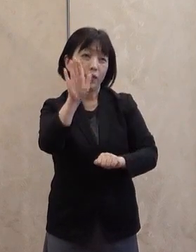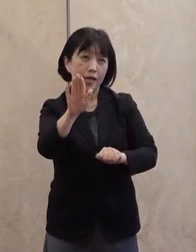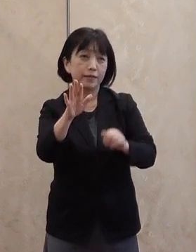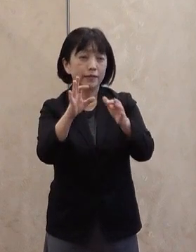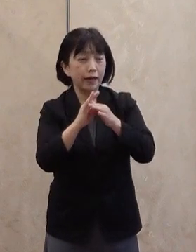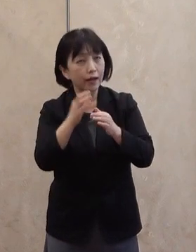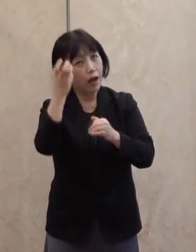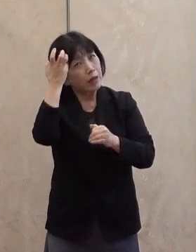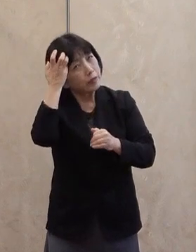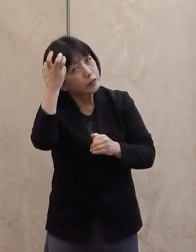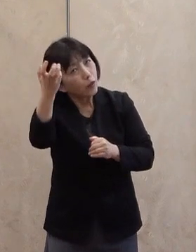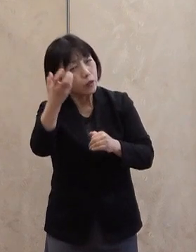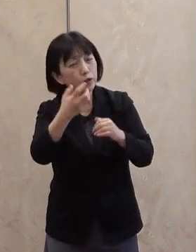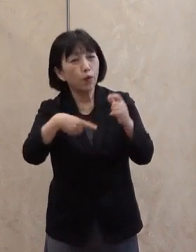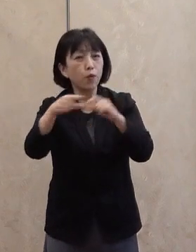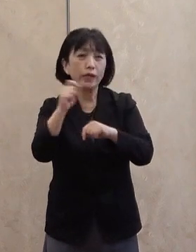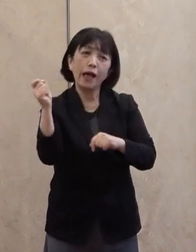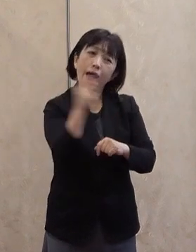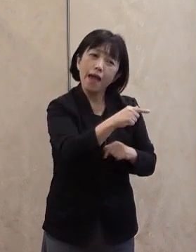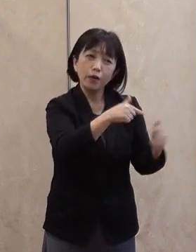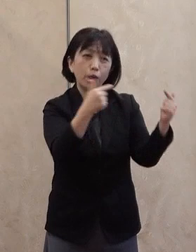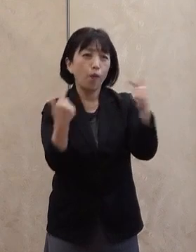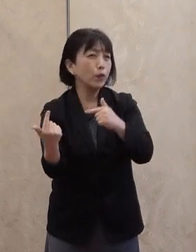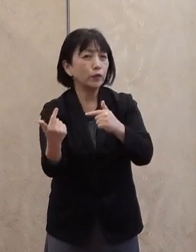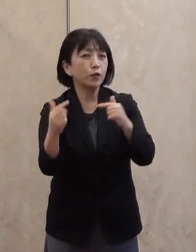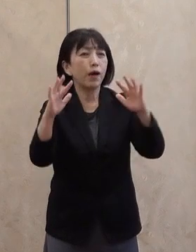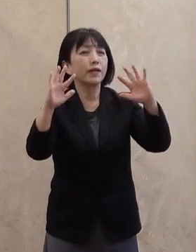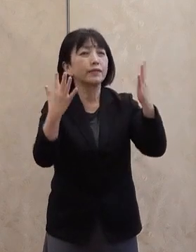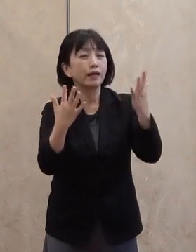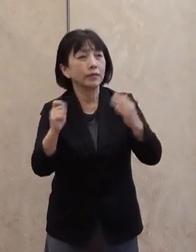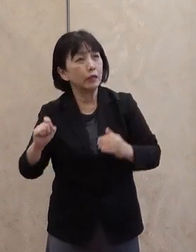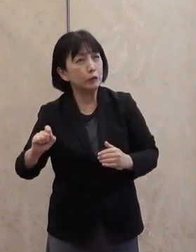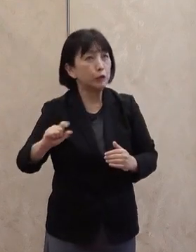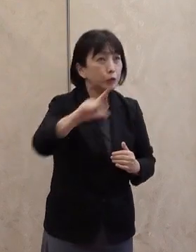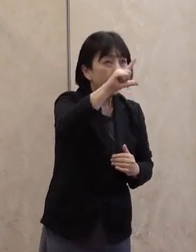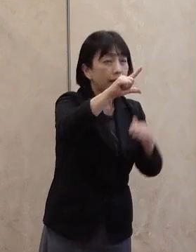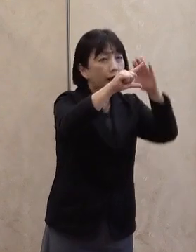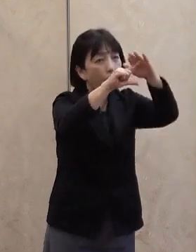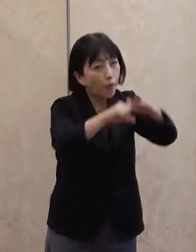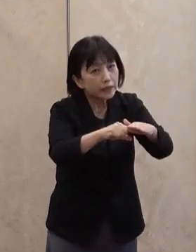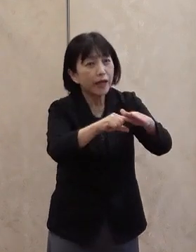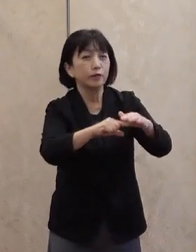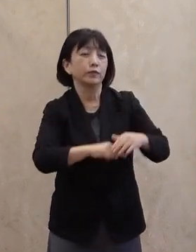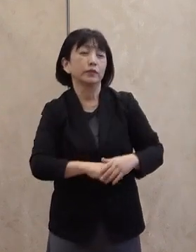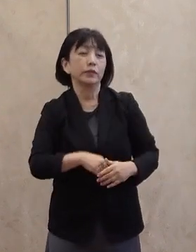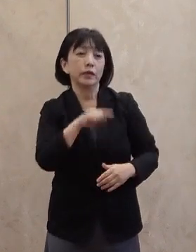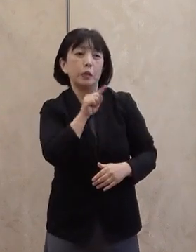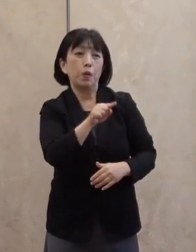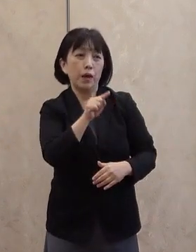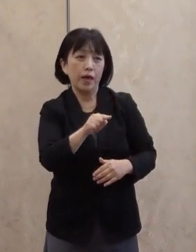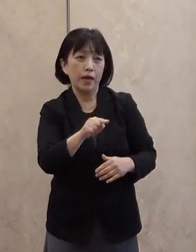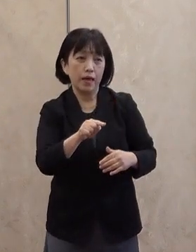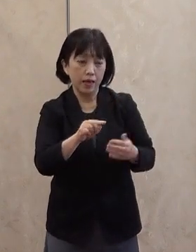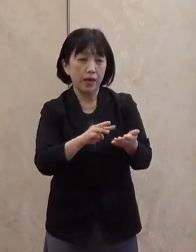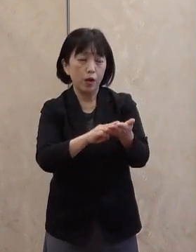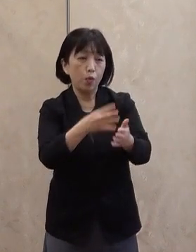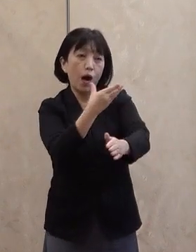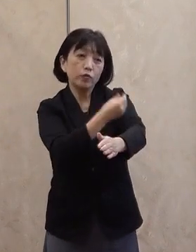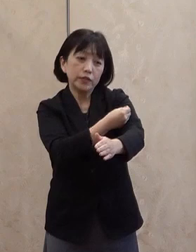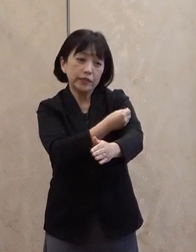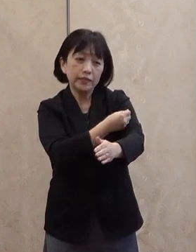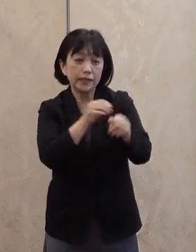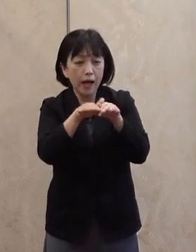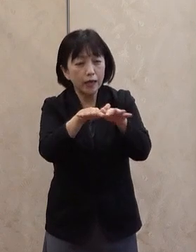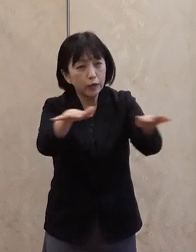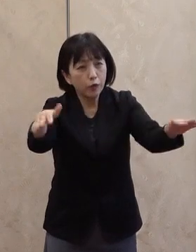想定より早いとか遅いとかっていうのはもうあまりなくて、ぐっと増えたらやっぱりすぐ抑えるということをもうあのワクチンが広がるまでは繰り返していかな